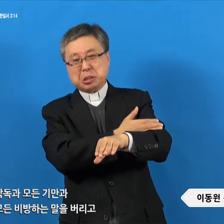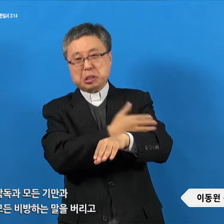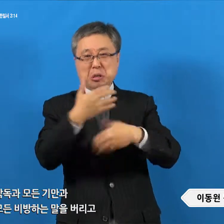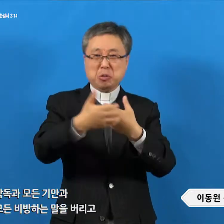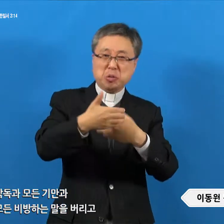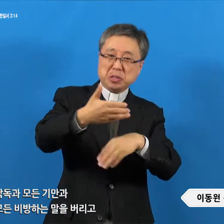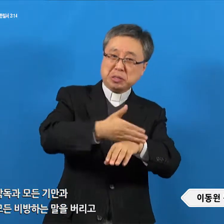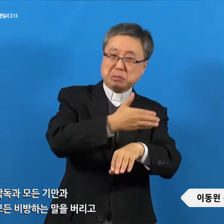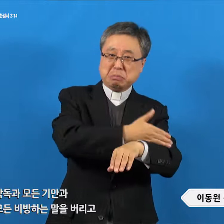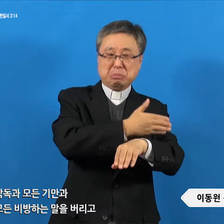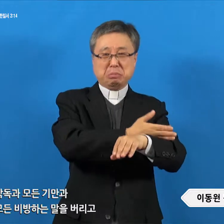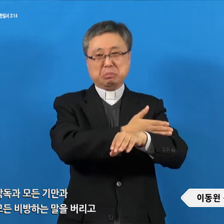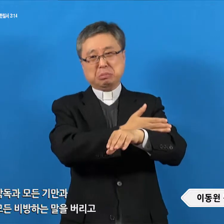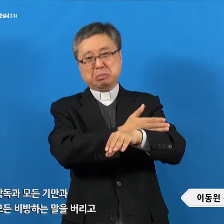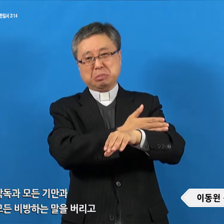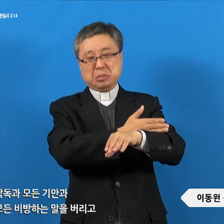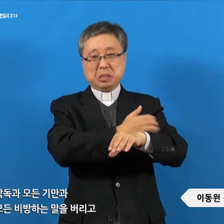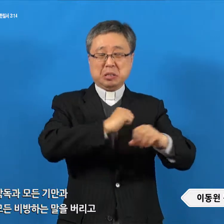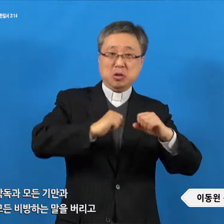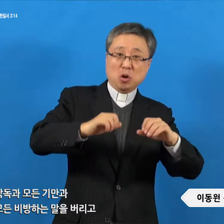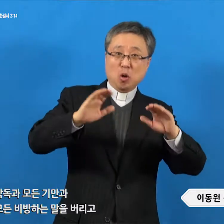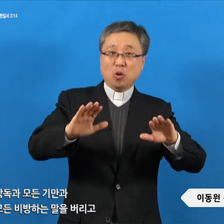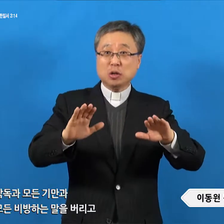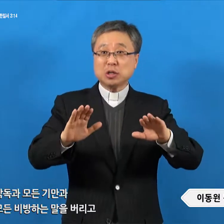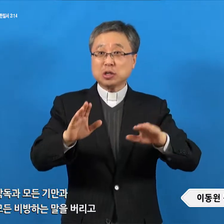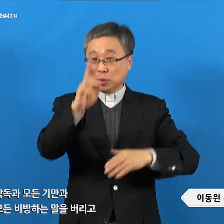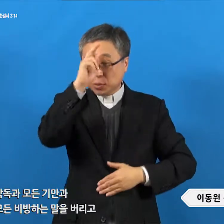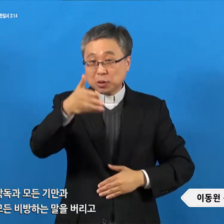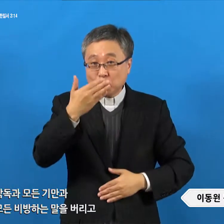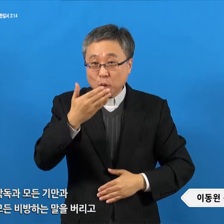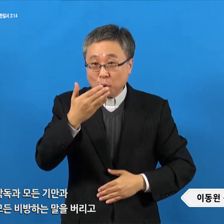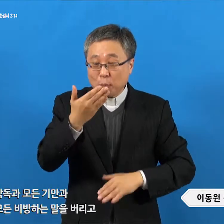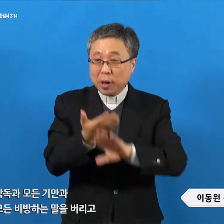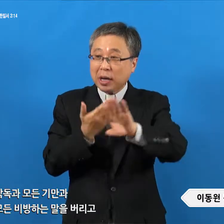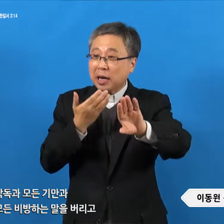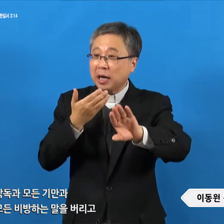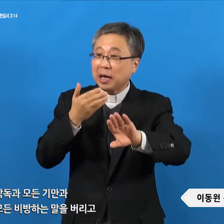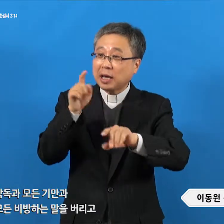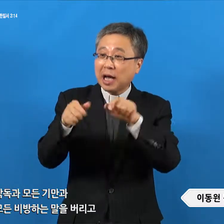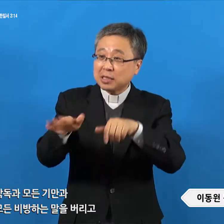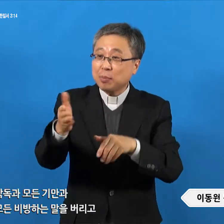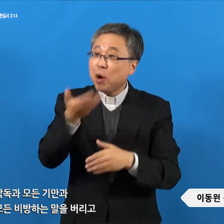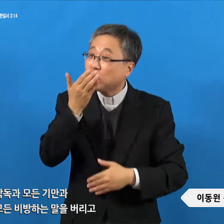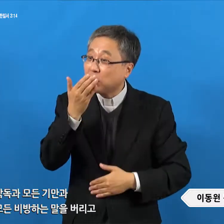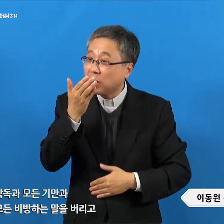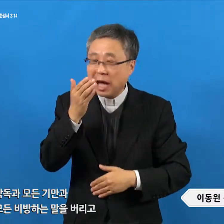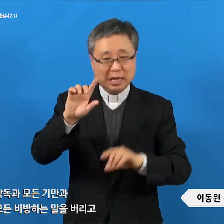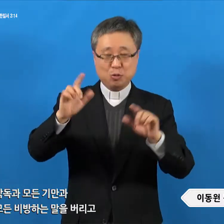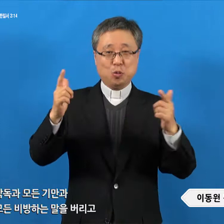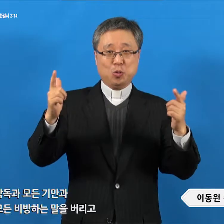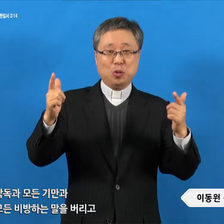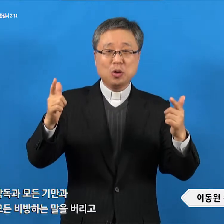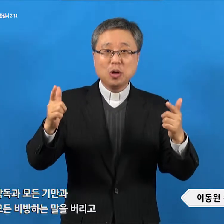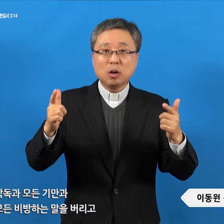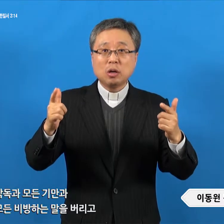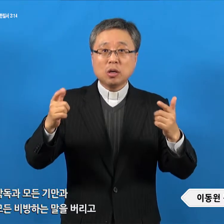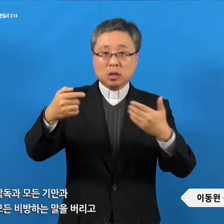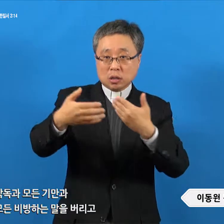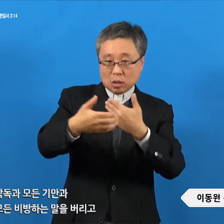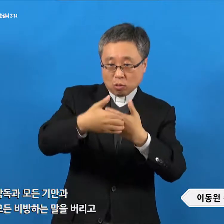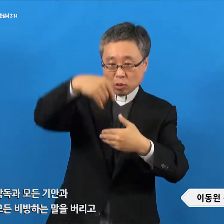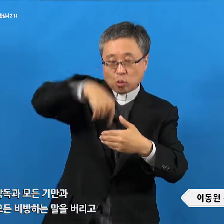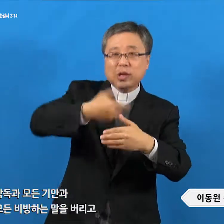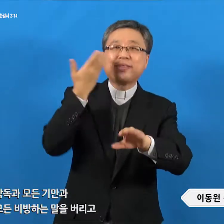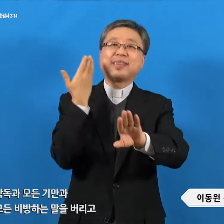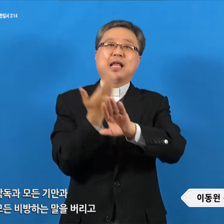말이 많아요. 오늘은 점심은 외식하지 말아야겠다. 그런 외식이 아니죠, 이 외식은. 겉과 속이 다른